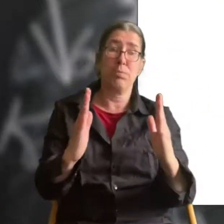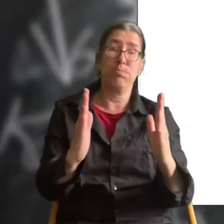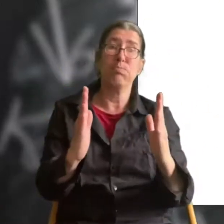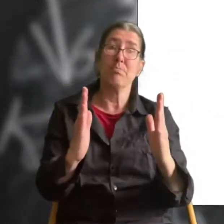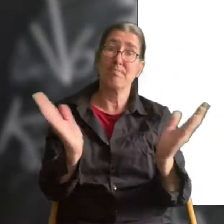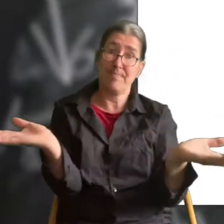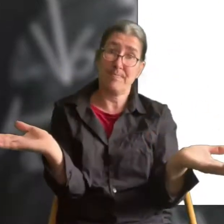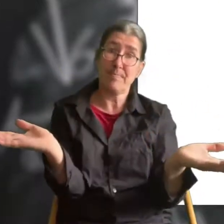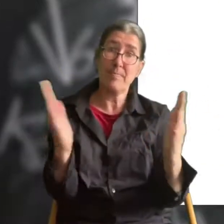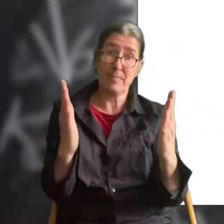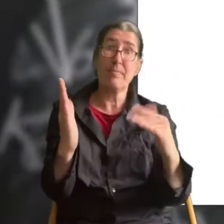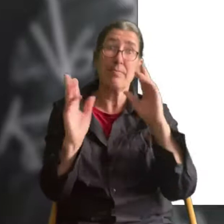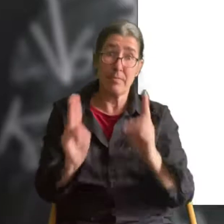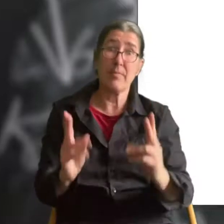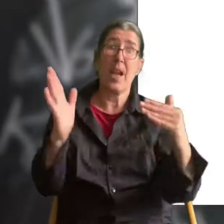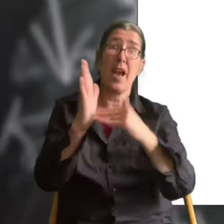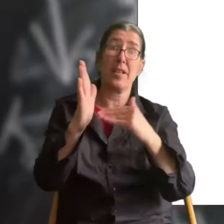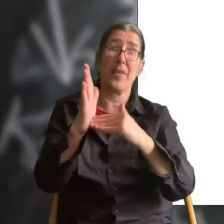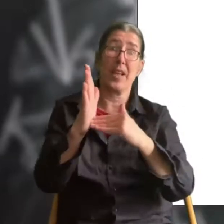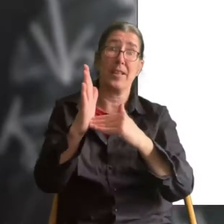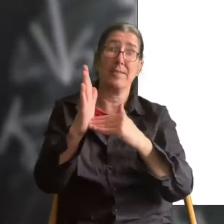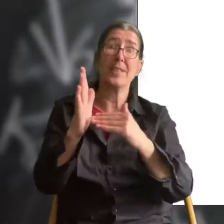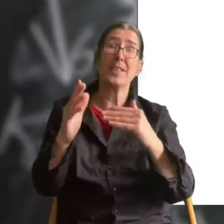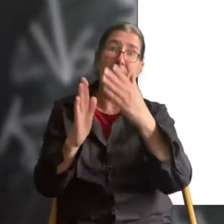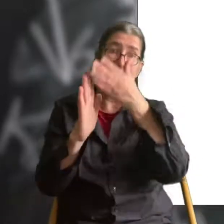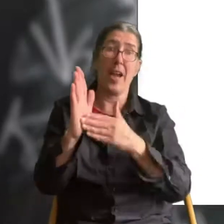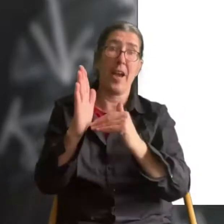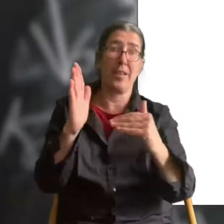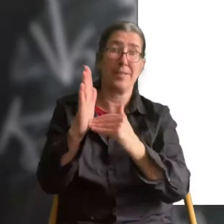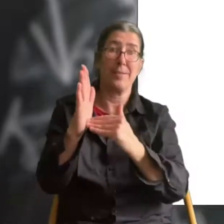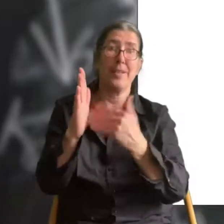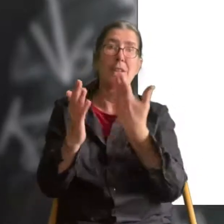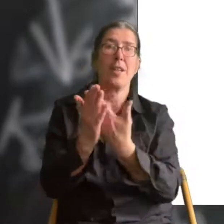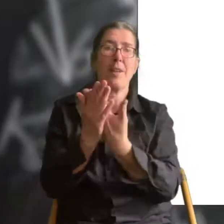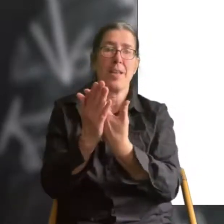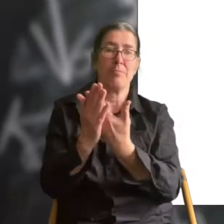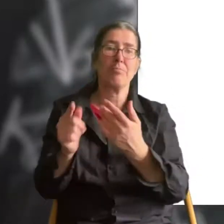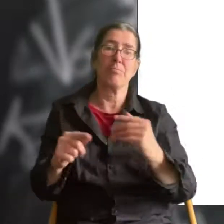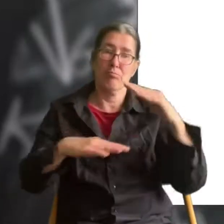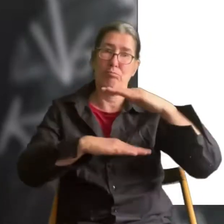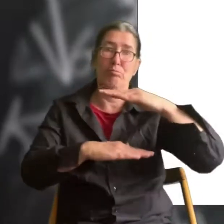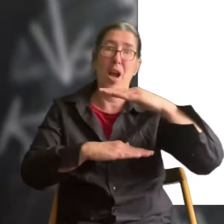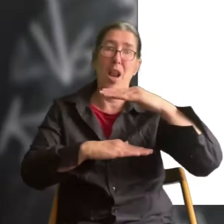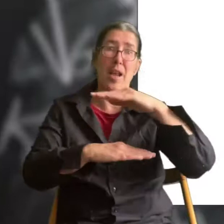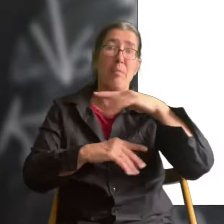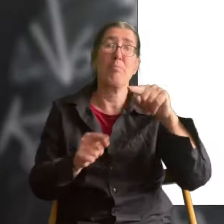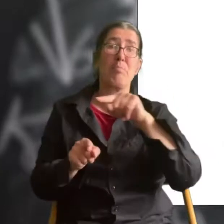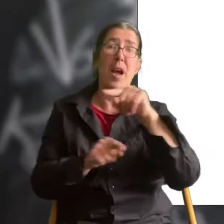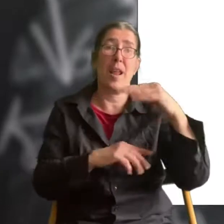Winkel zur Grundfläche, also stehen senkrecht. Und daher sind auch Grund- und Deckfläche liegen parallel